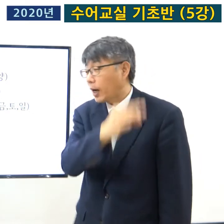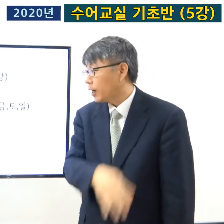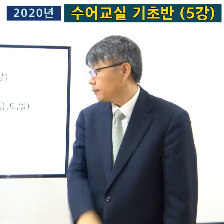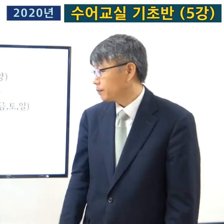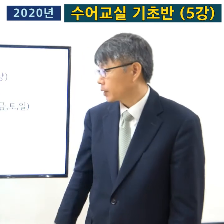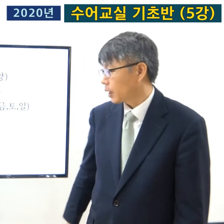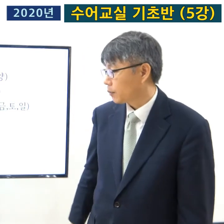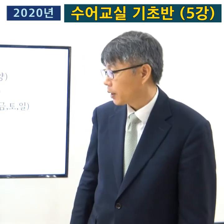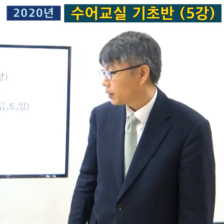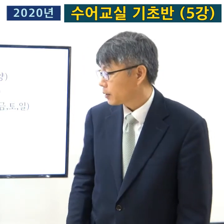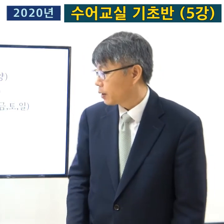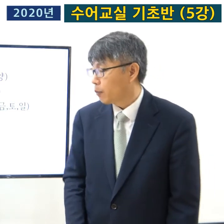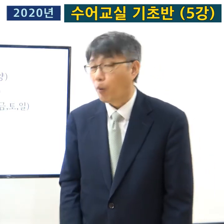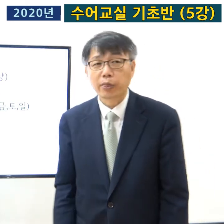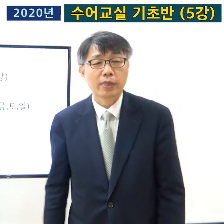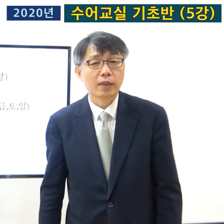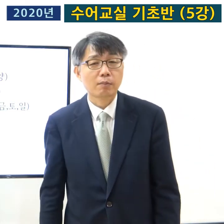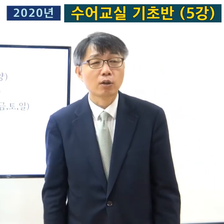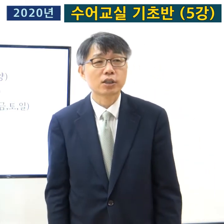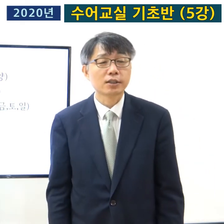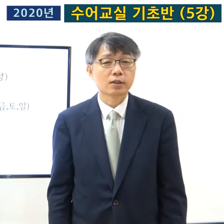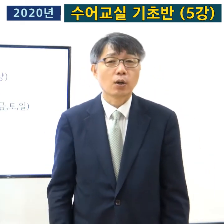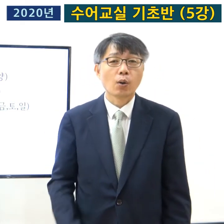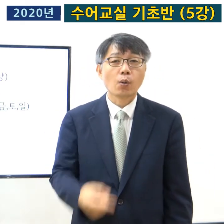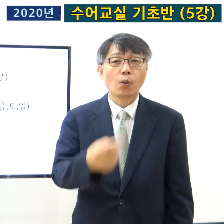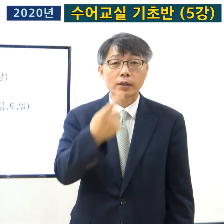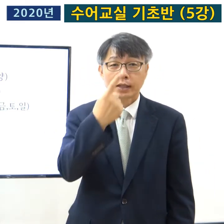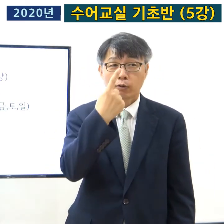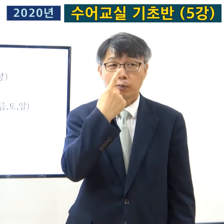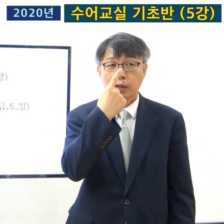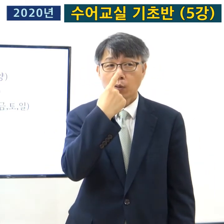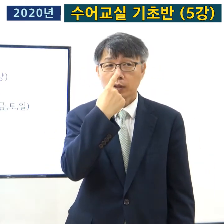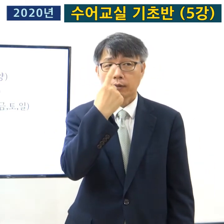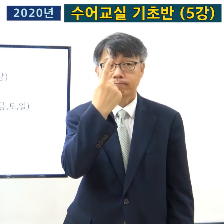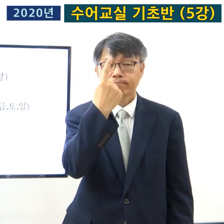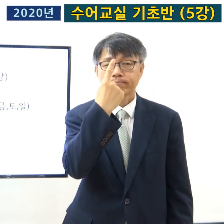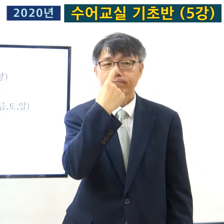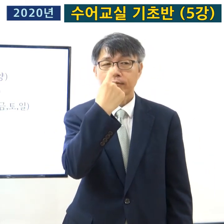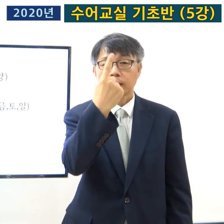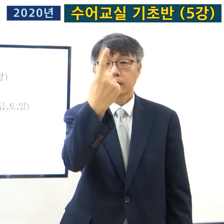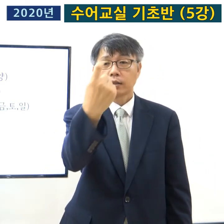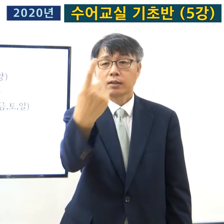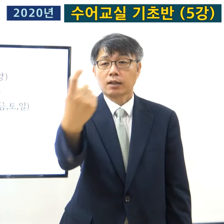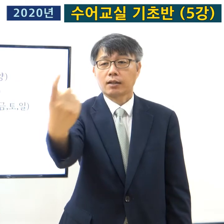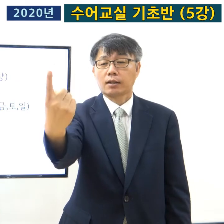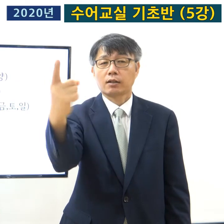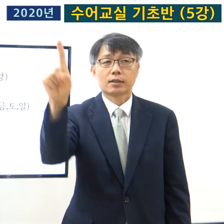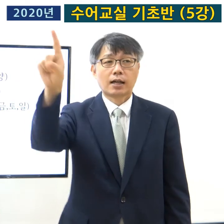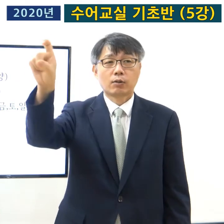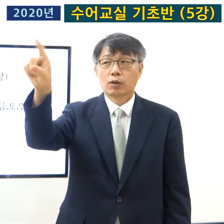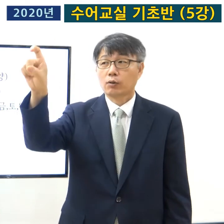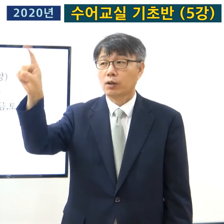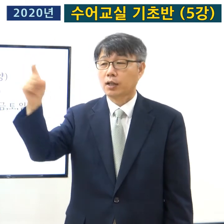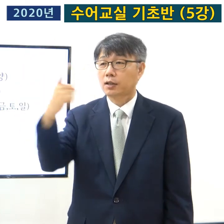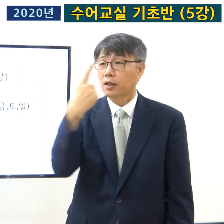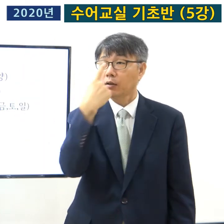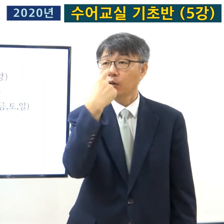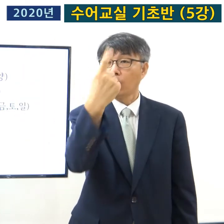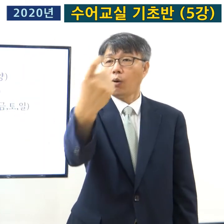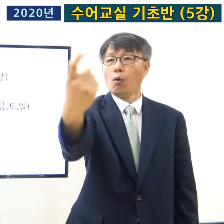부끄럽다. 그 다음에 멋은 코에서 나오는 겁니다. 코에서 이렇게 이렇게 했는데요. 오